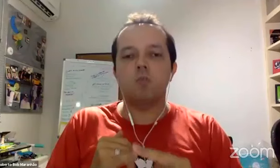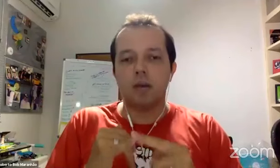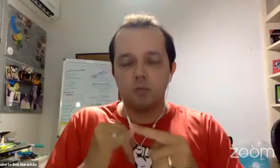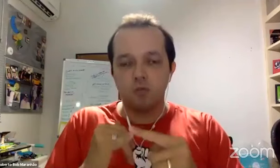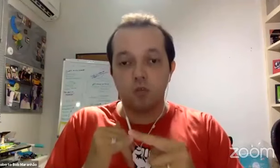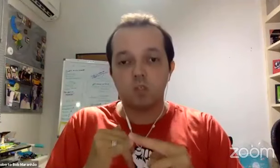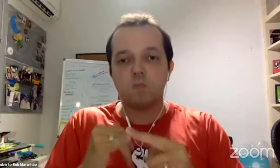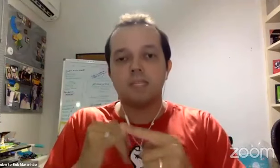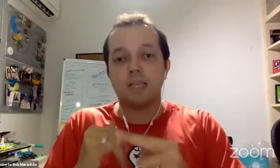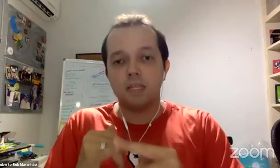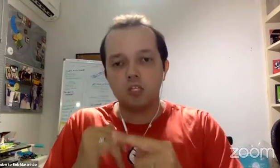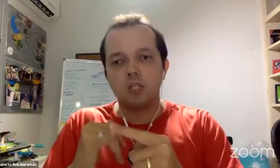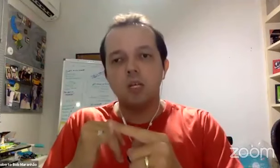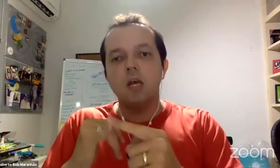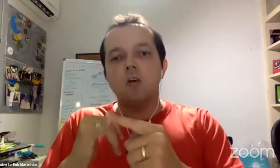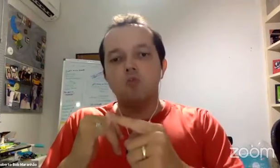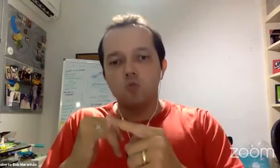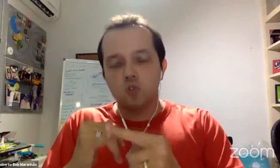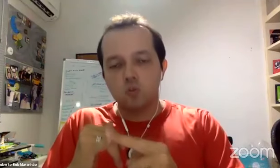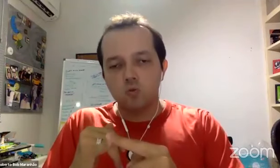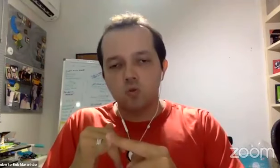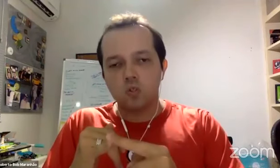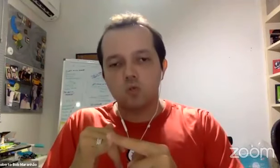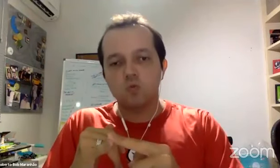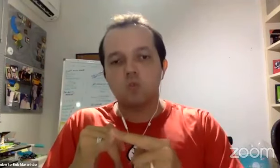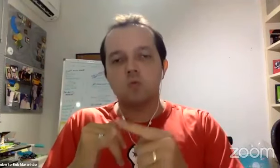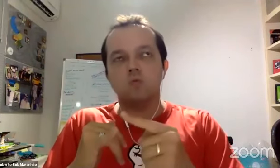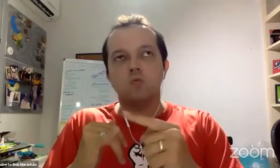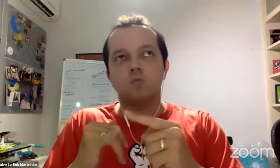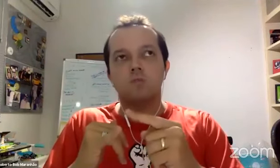Família e Comunidade, portanto, especialista